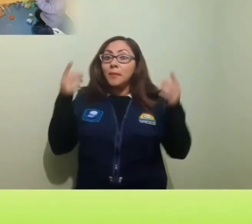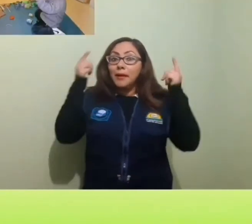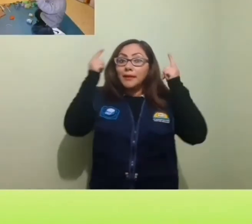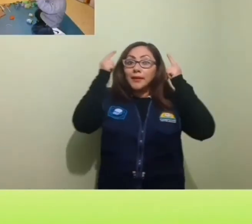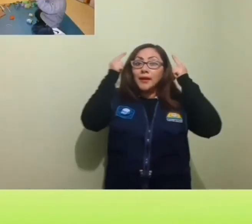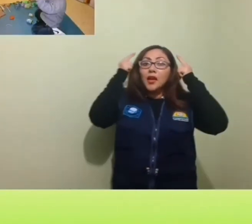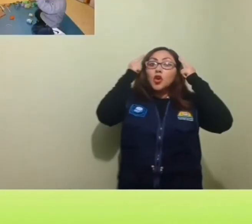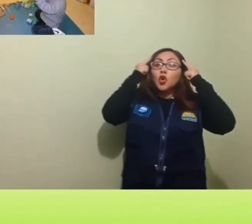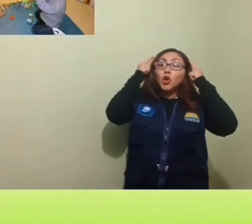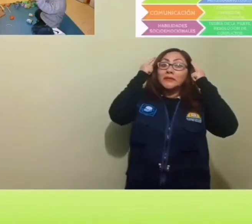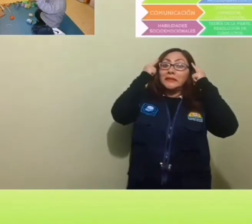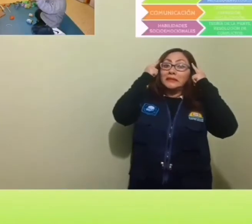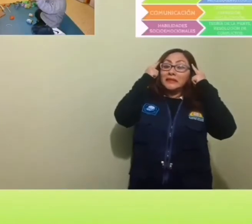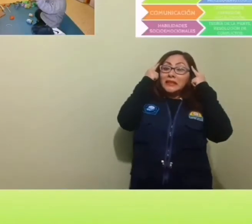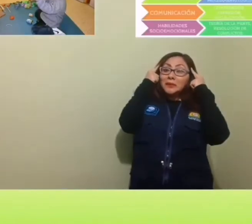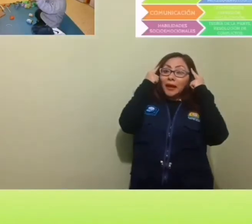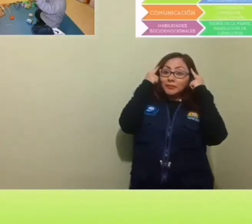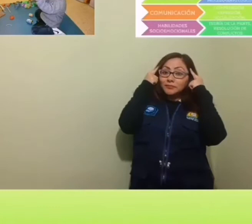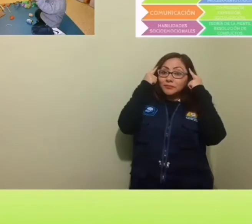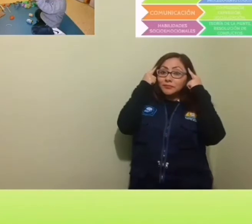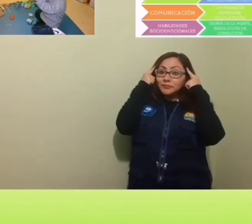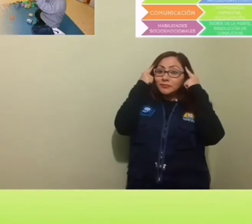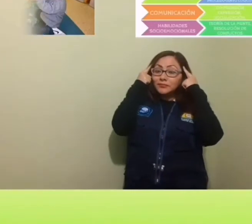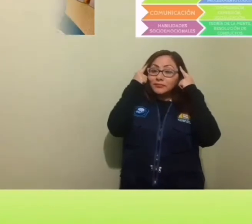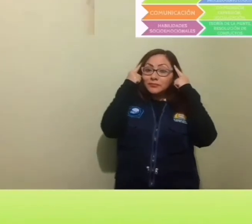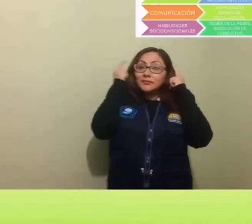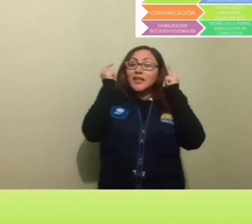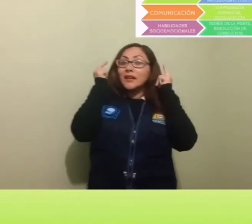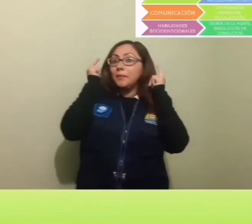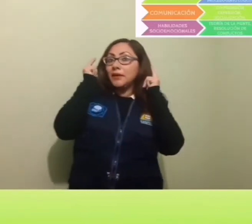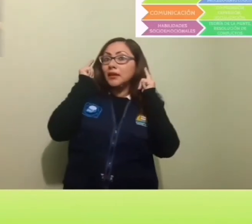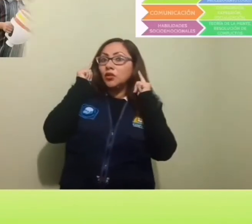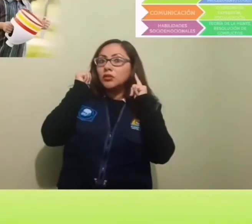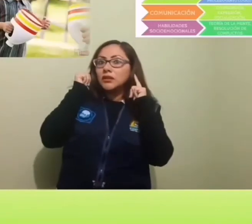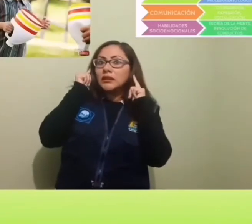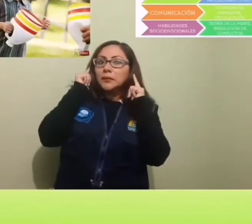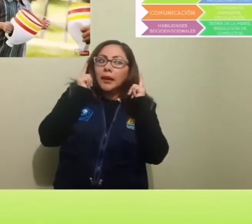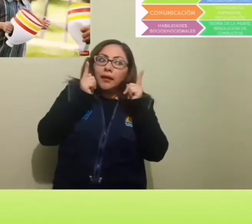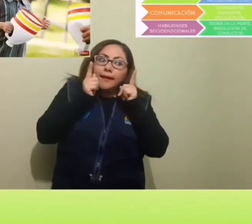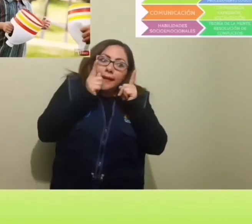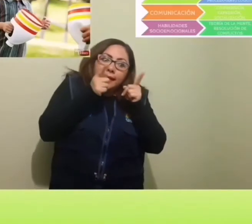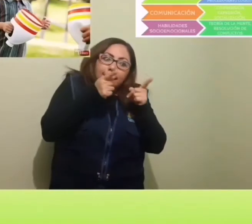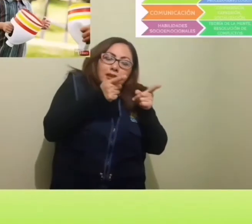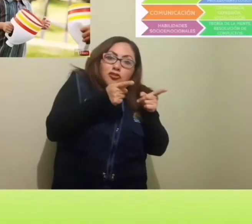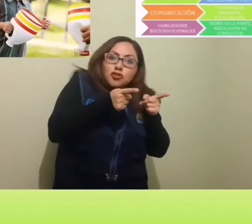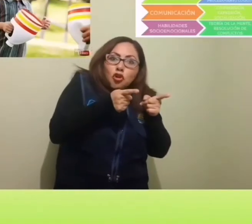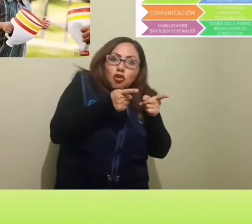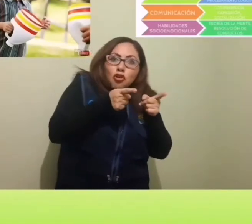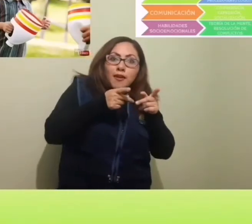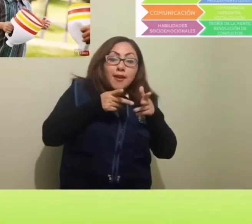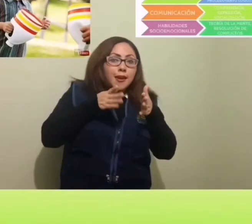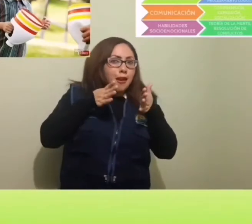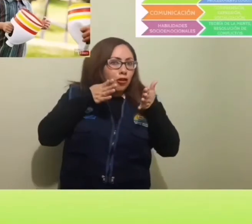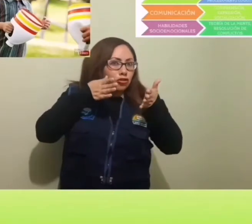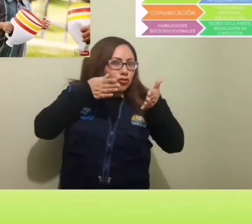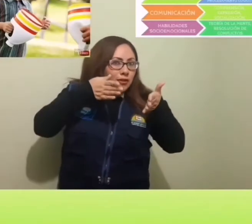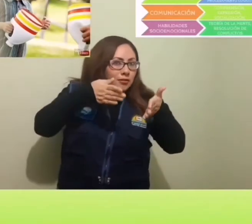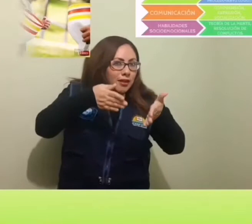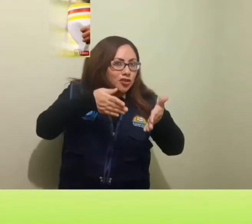parte cognitiva En la parte cognitiva En la atención En la concentración